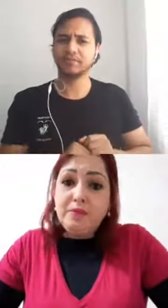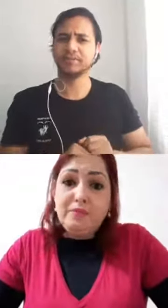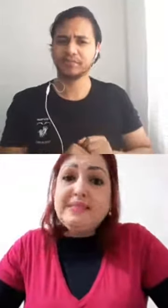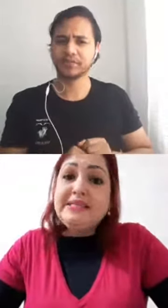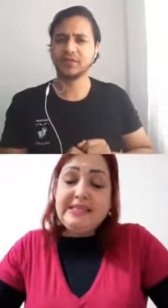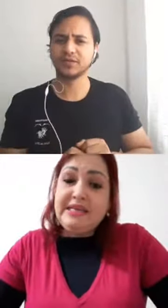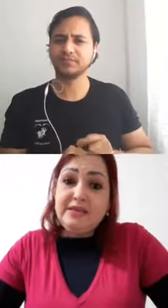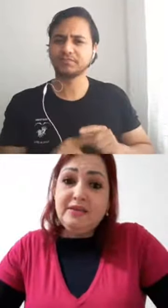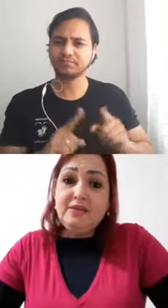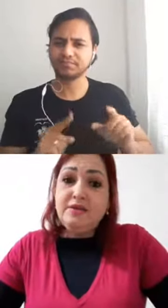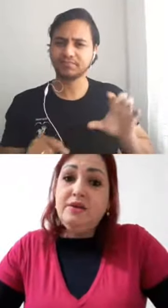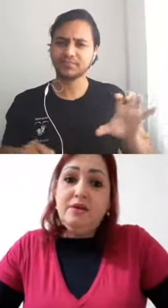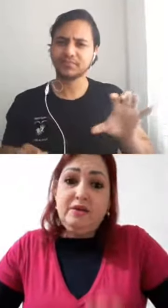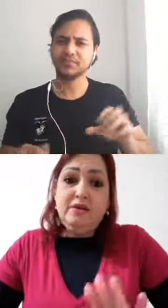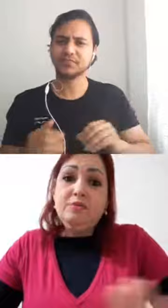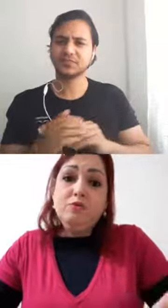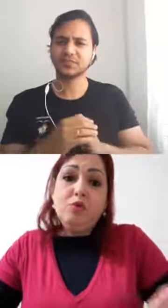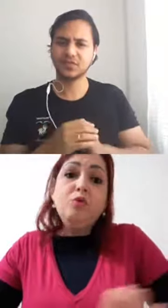mas assim,